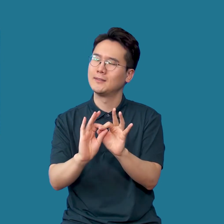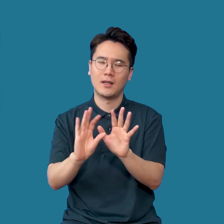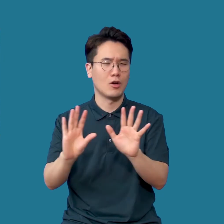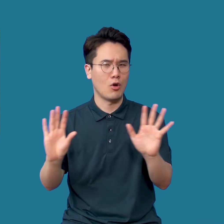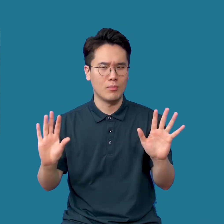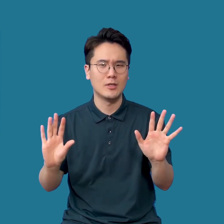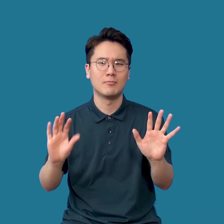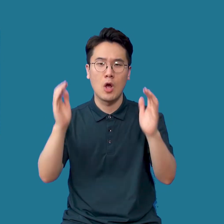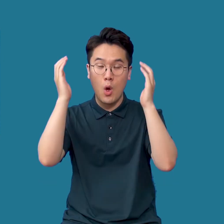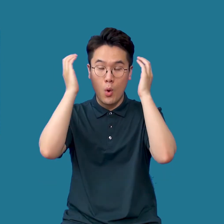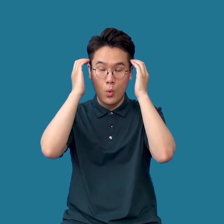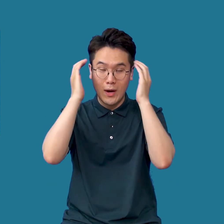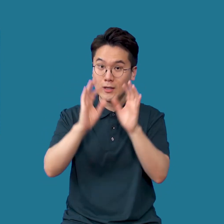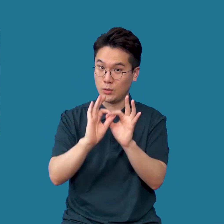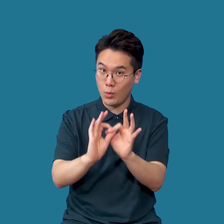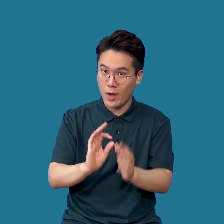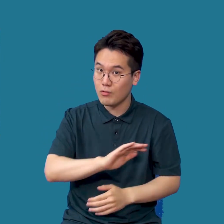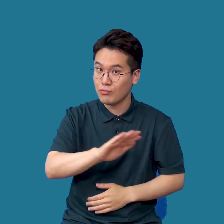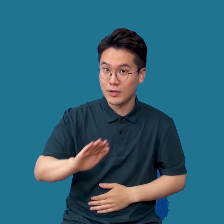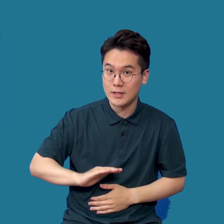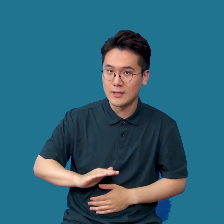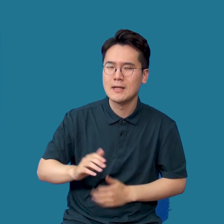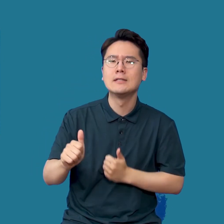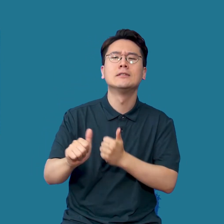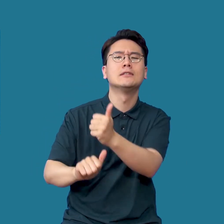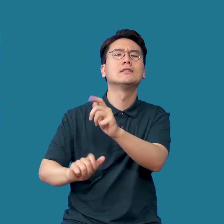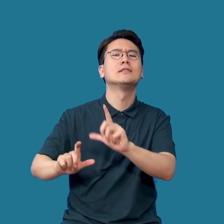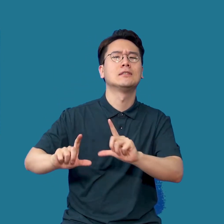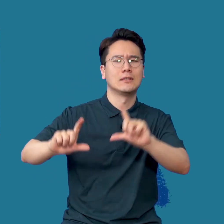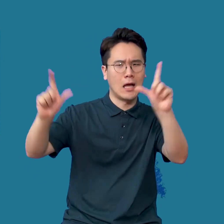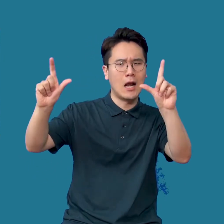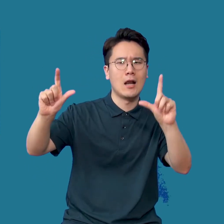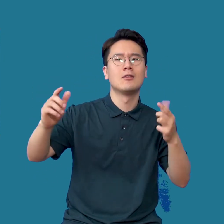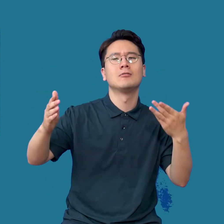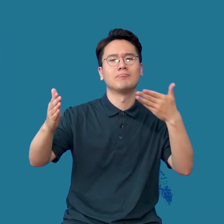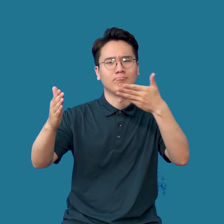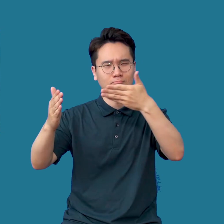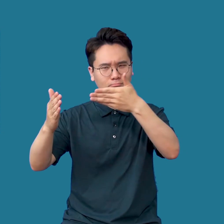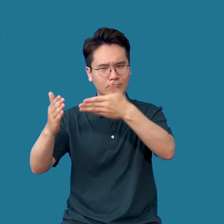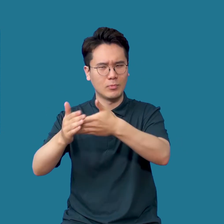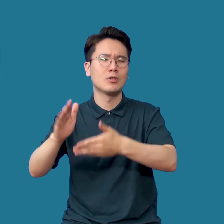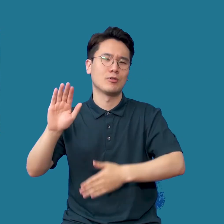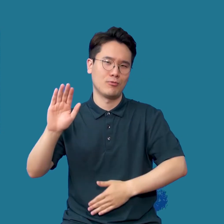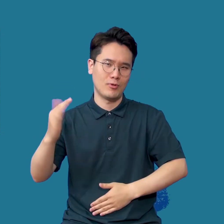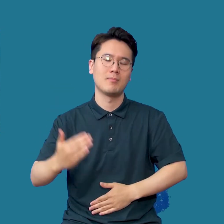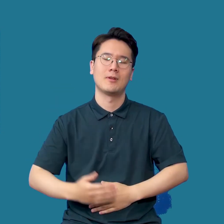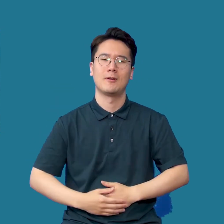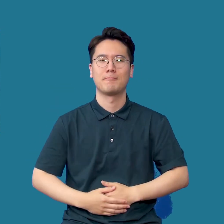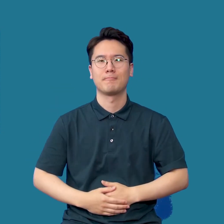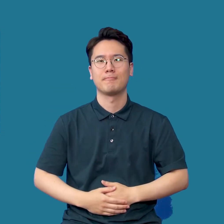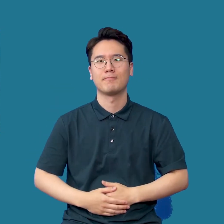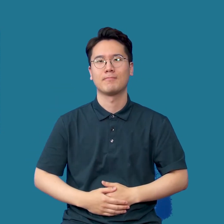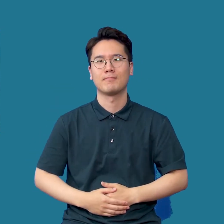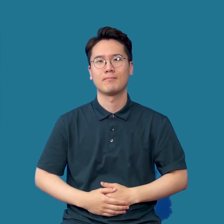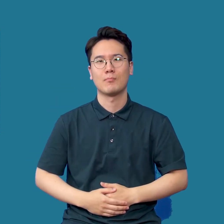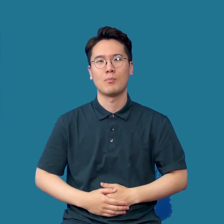최종적인 승리의 날 V-Day로 이끄시기 위해서 하나님이 사용하시는 방편입니다.